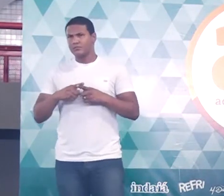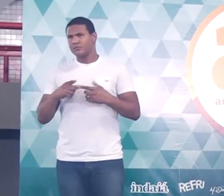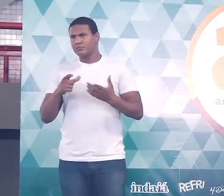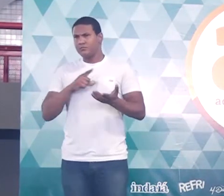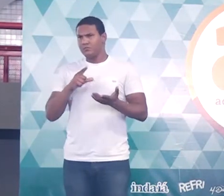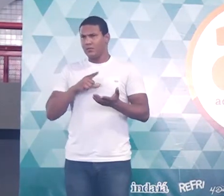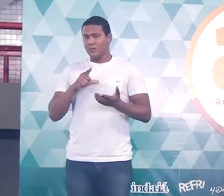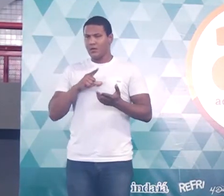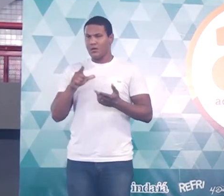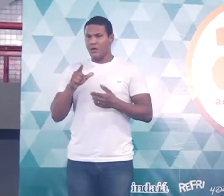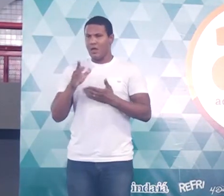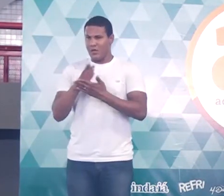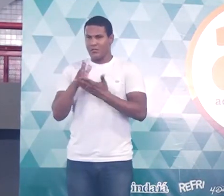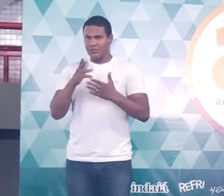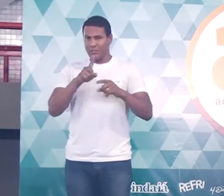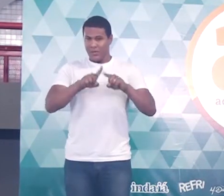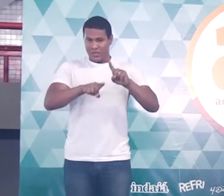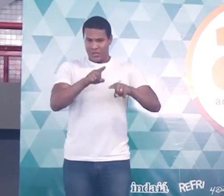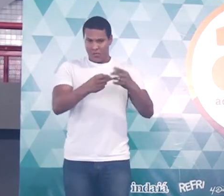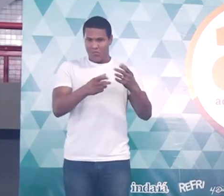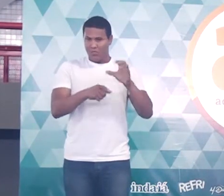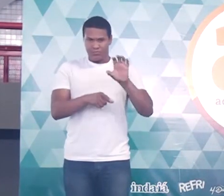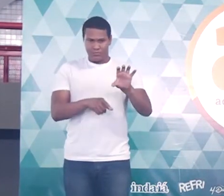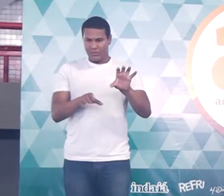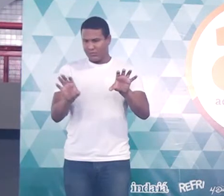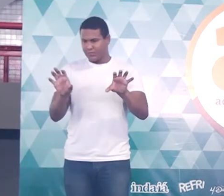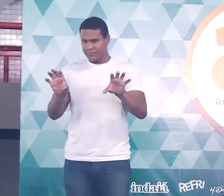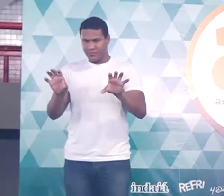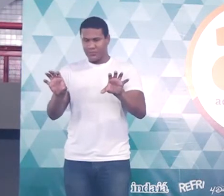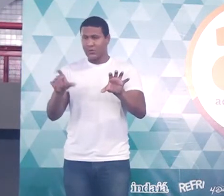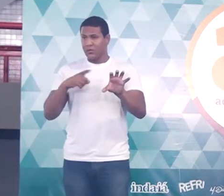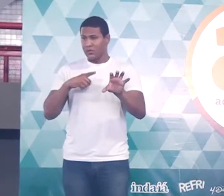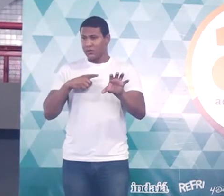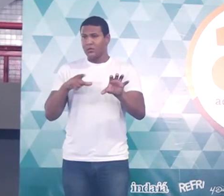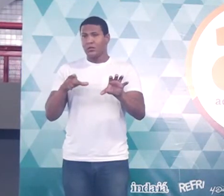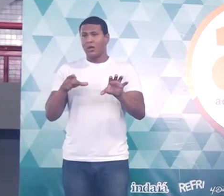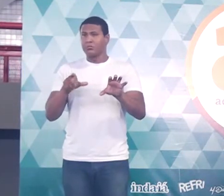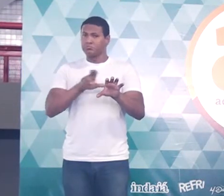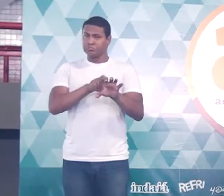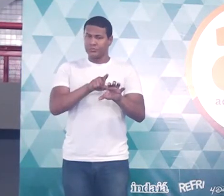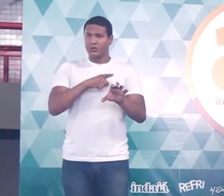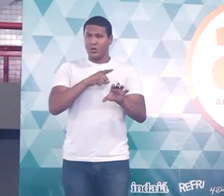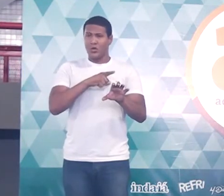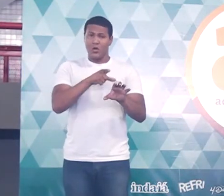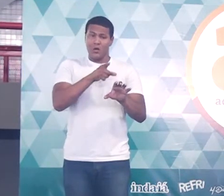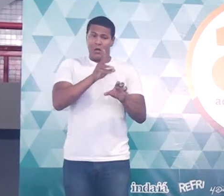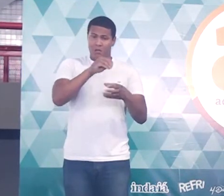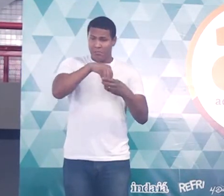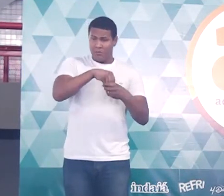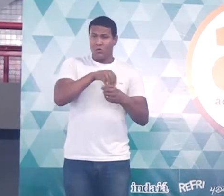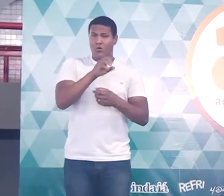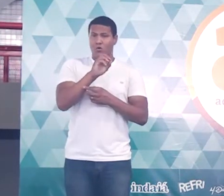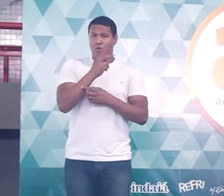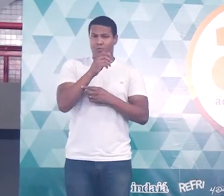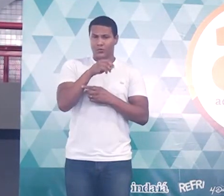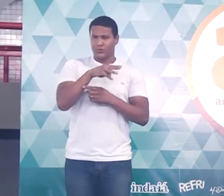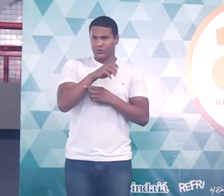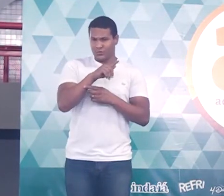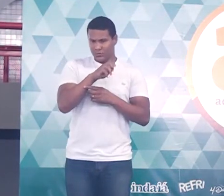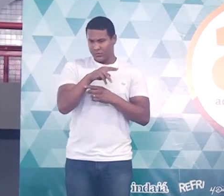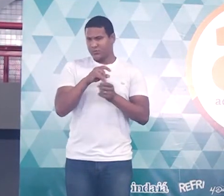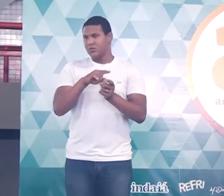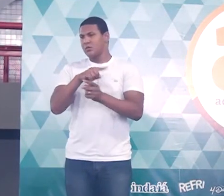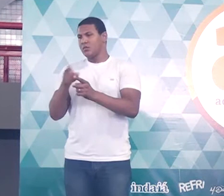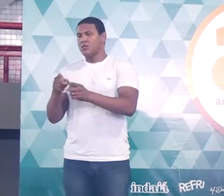corpos em mudança de fase, existem os corpos, né, homogêneos e os corpos não homogêneos. São os corpos, por exemplo,